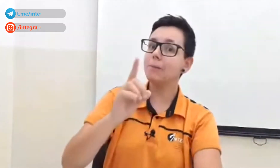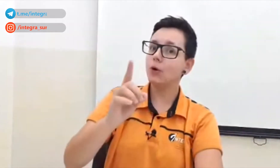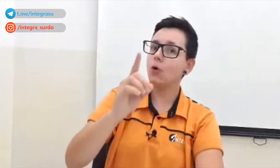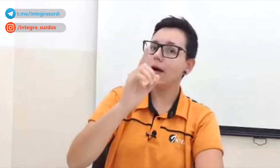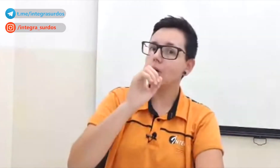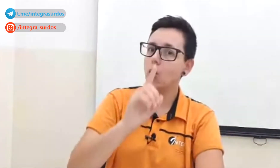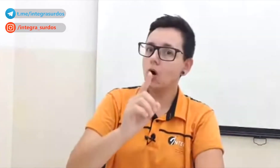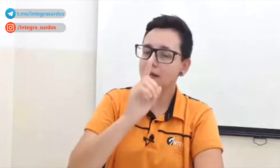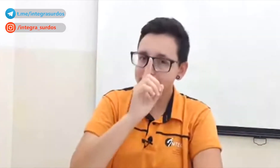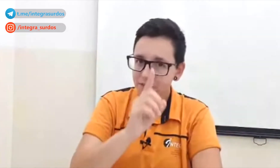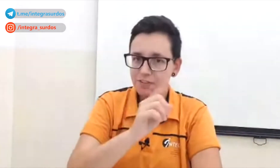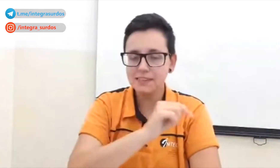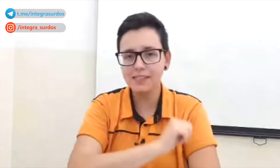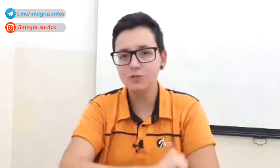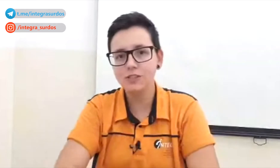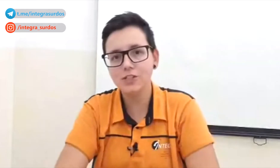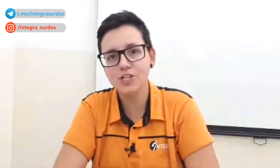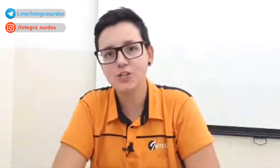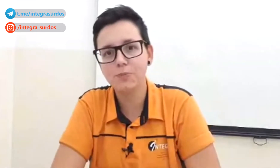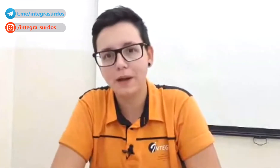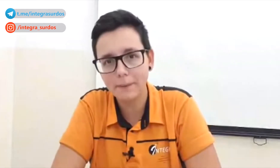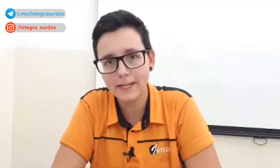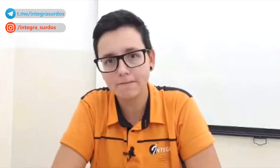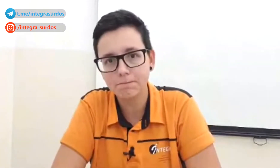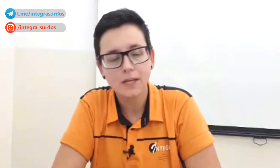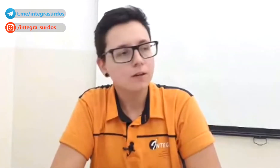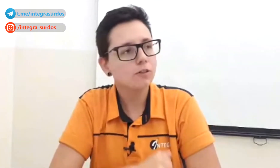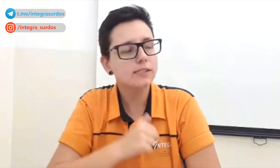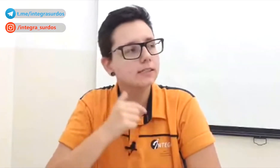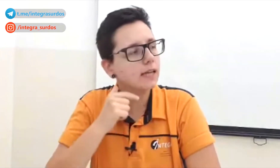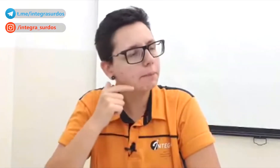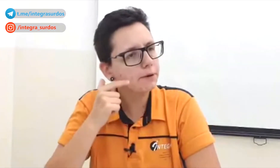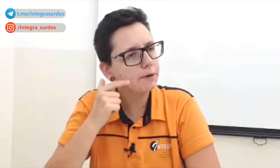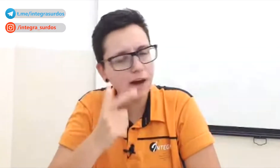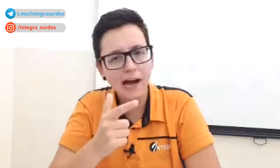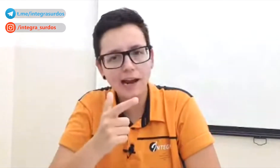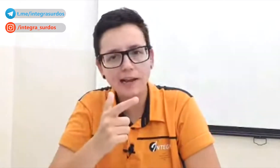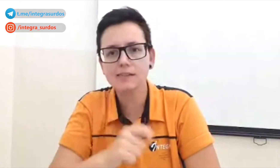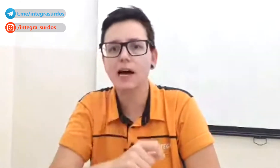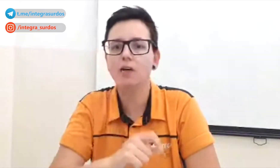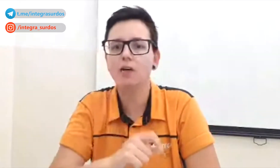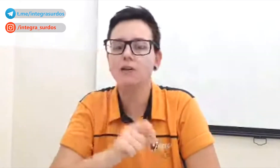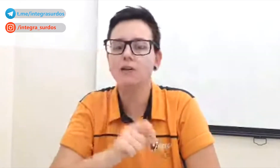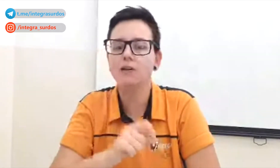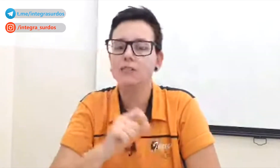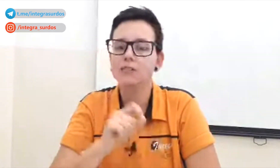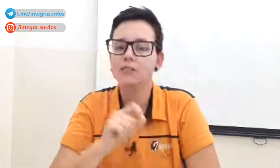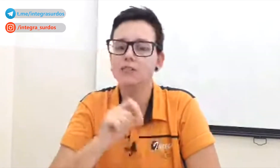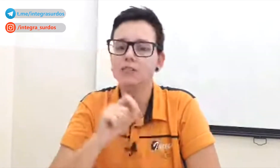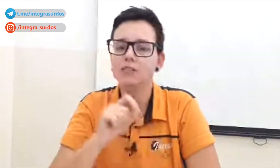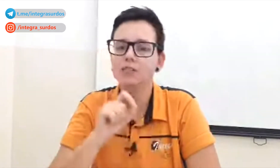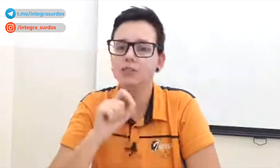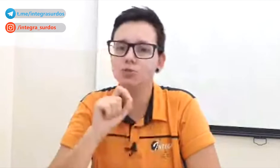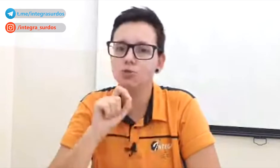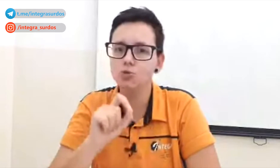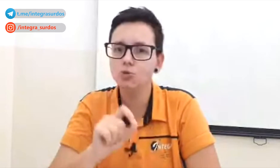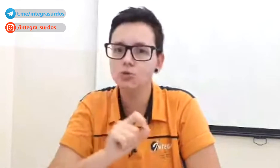Pro, agora tá fazendo sentido para mim. Você sempre fala nas aulas que os surdos